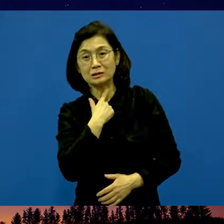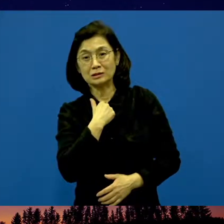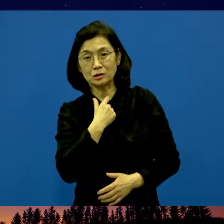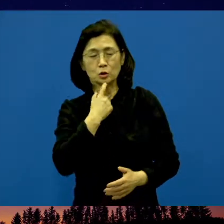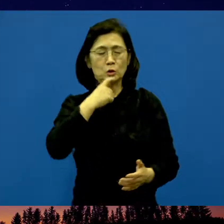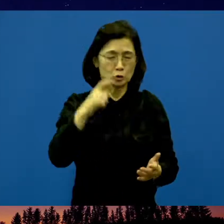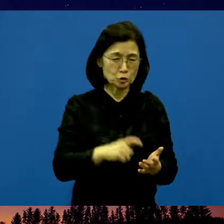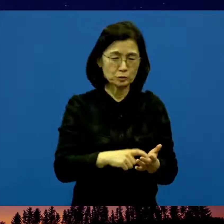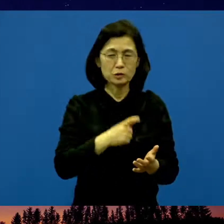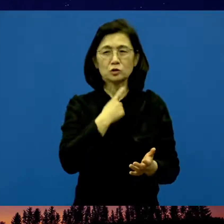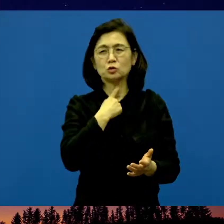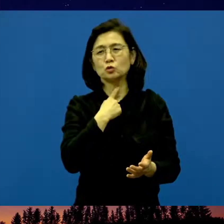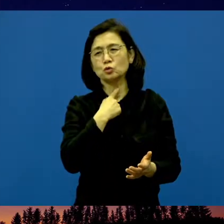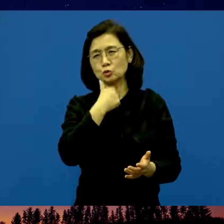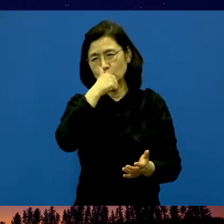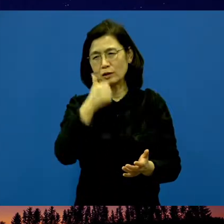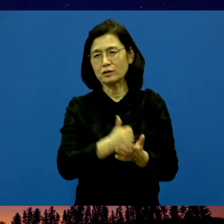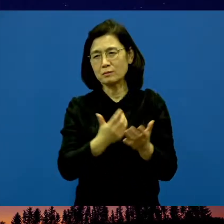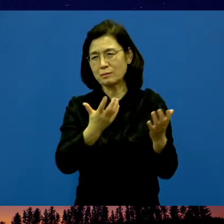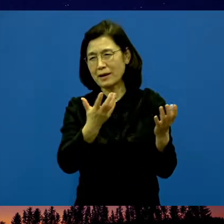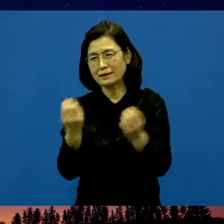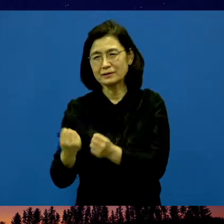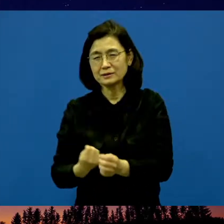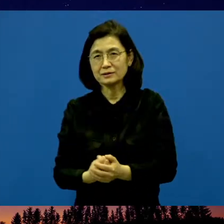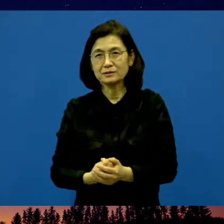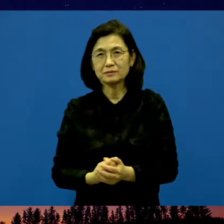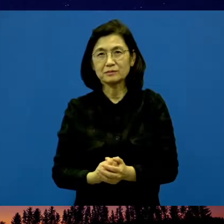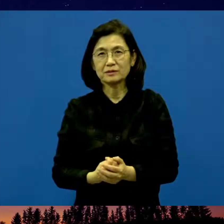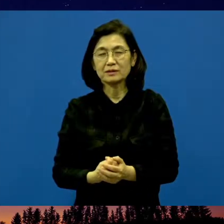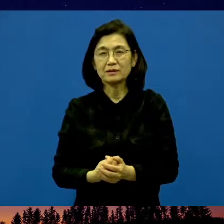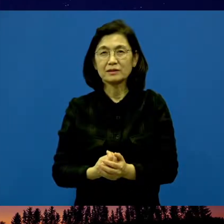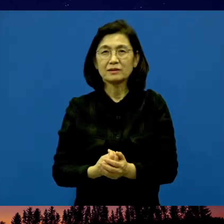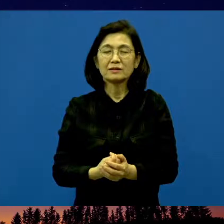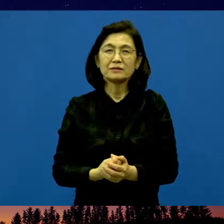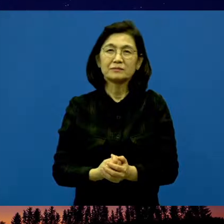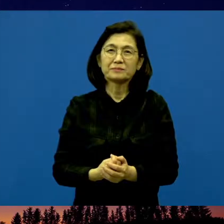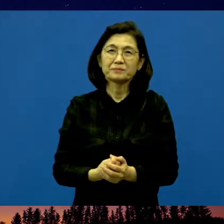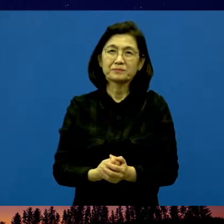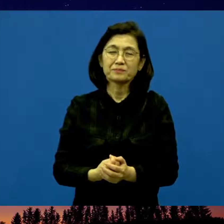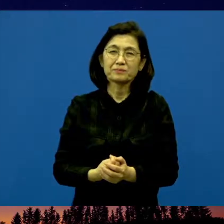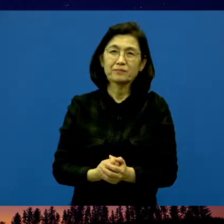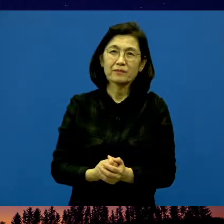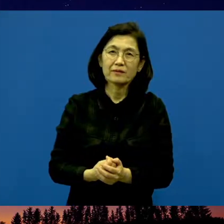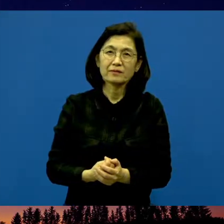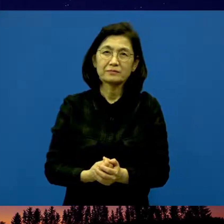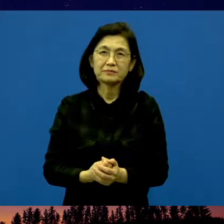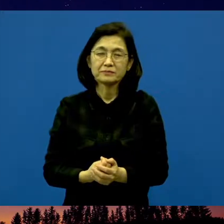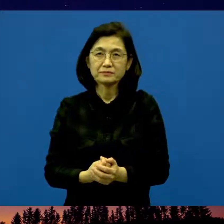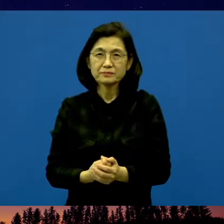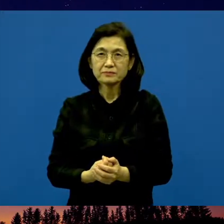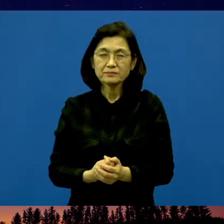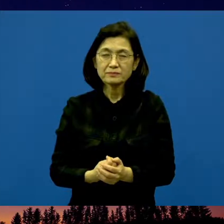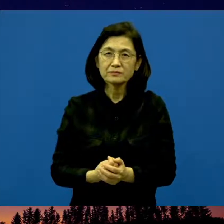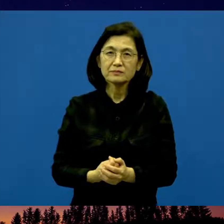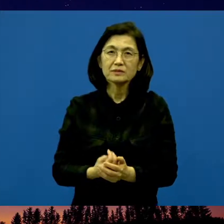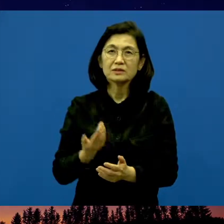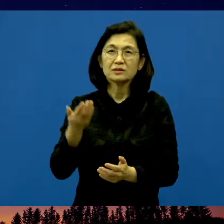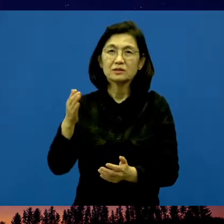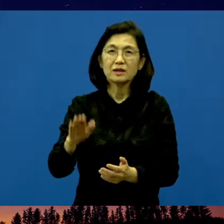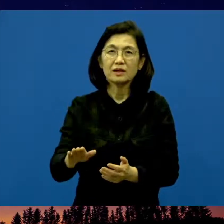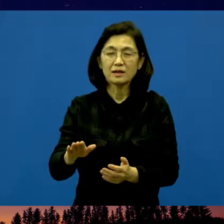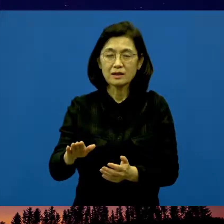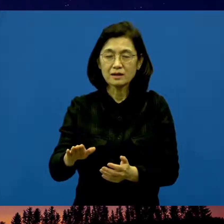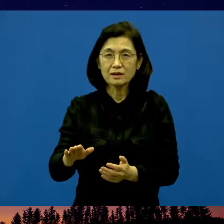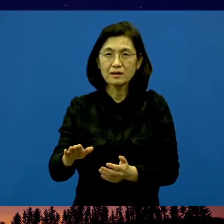짓는 일에 대한 의지가 강해. 그러면 여러분, 그 의지가 죄 짓는 성향, 그 의지가 얼마나 강한 것입니까? 그럼 죄